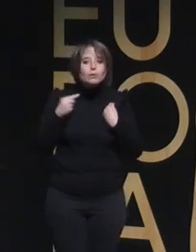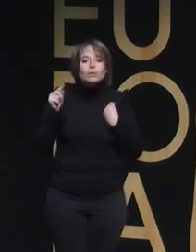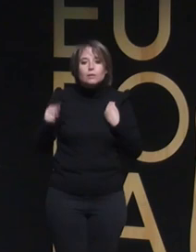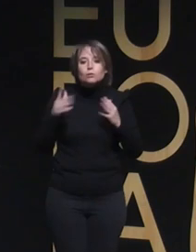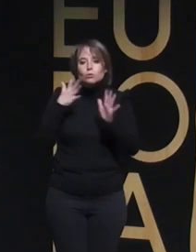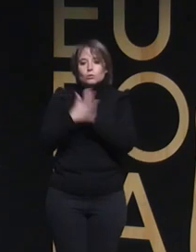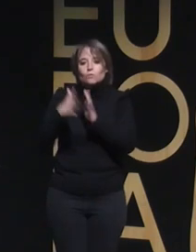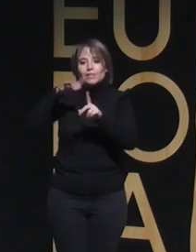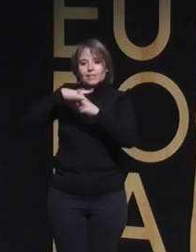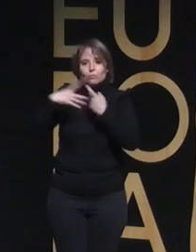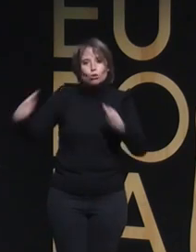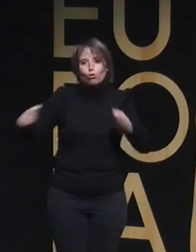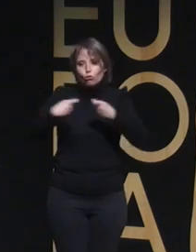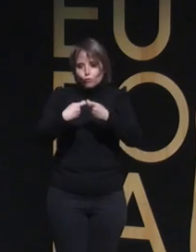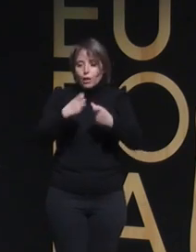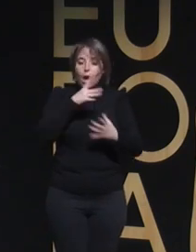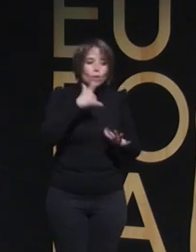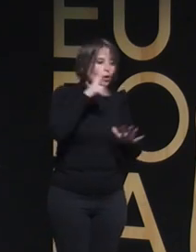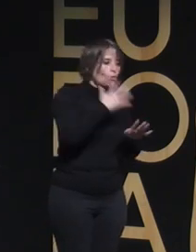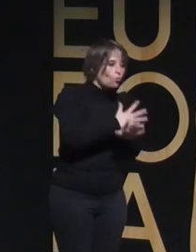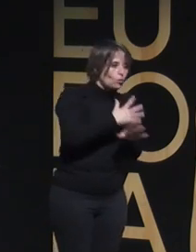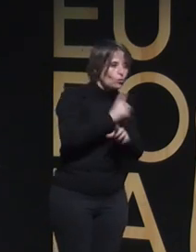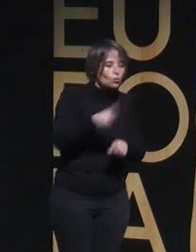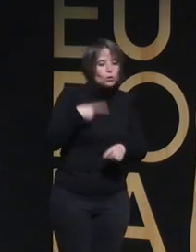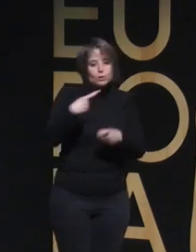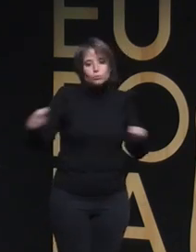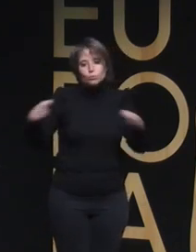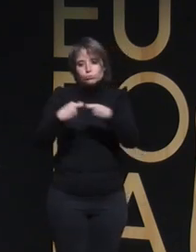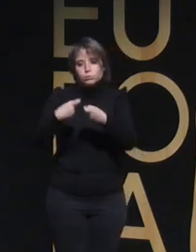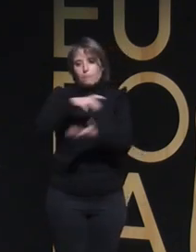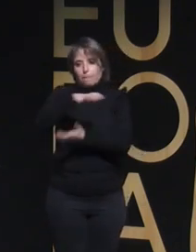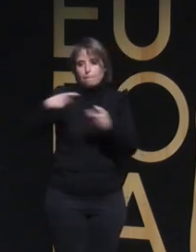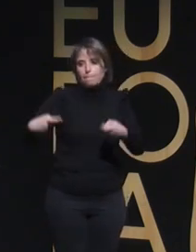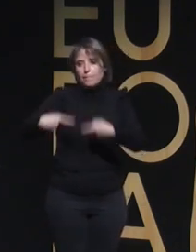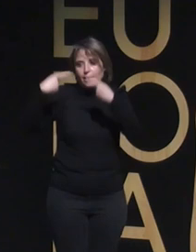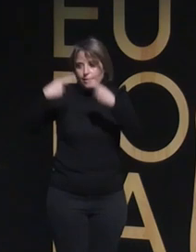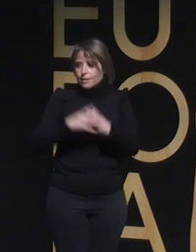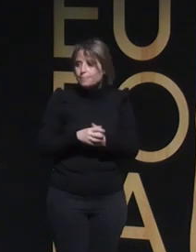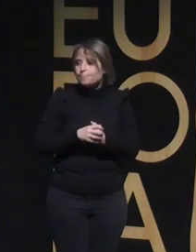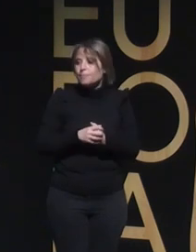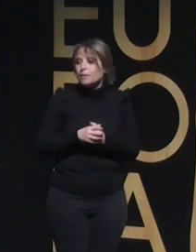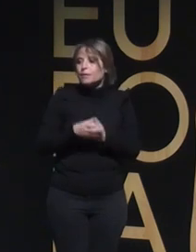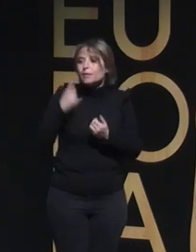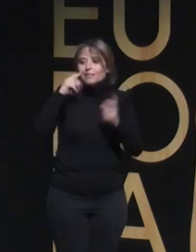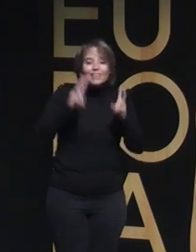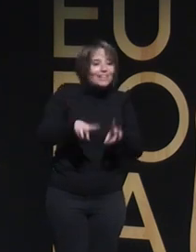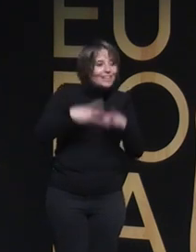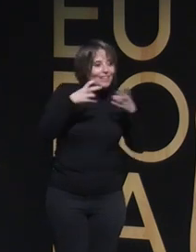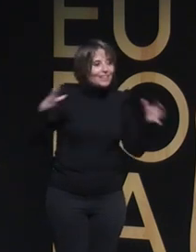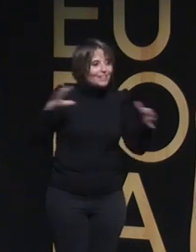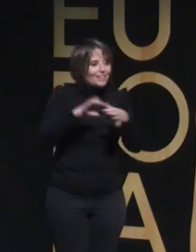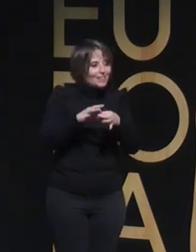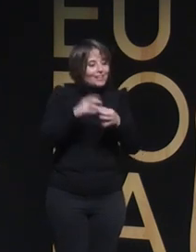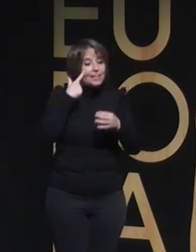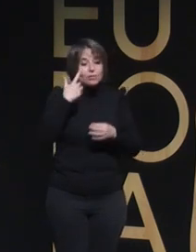una situación de confrontación. Lo que ahora es un juego, en su momento va a ser una situación de pelea. ¿Vale? O sea que muchas veces también lo del reciclar tiene que ver la forma de